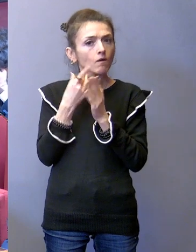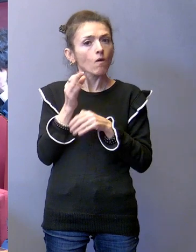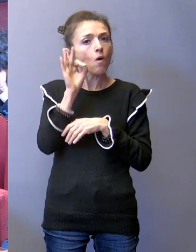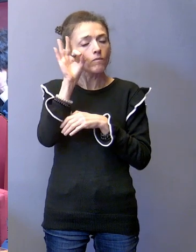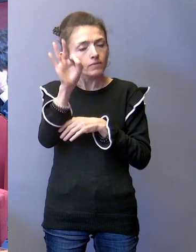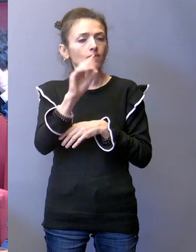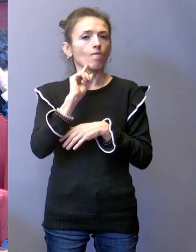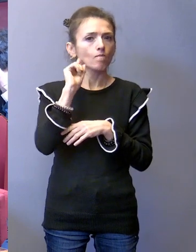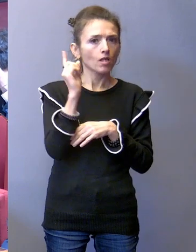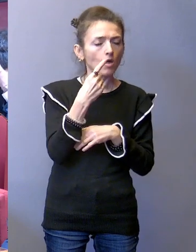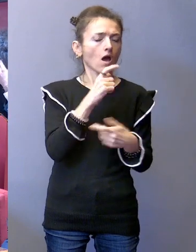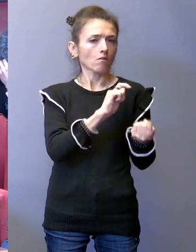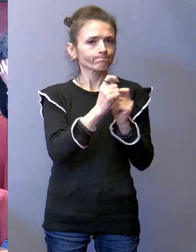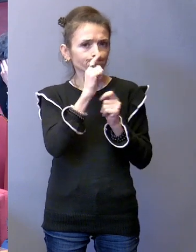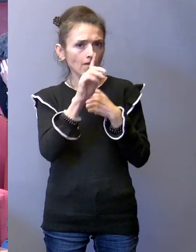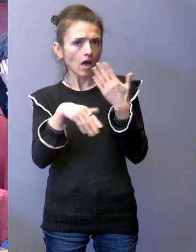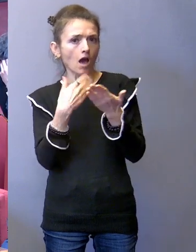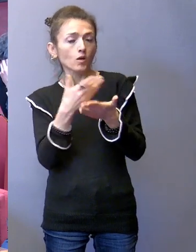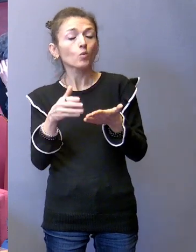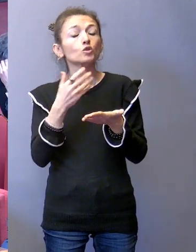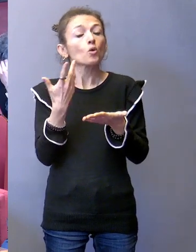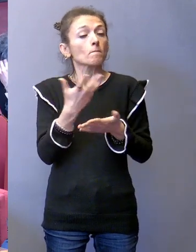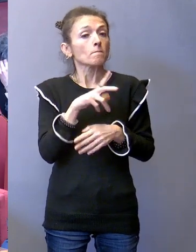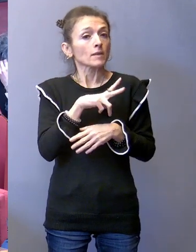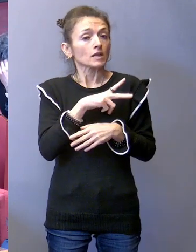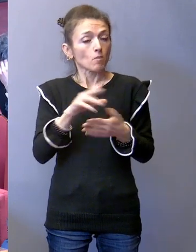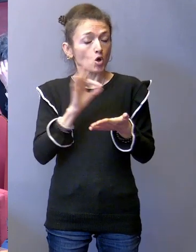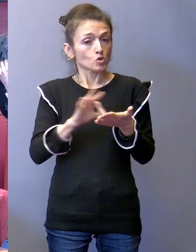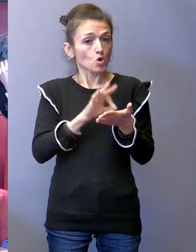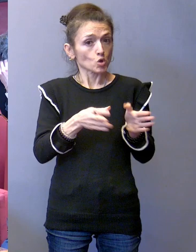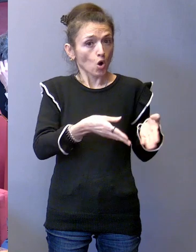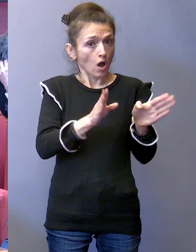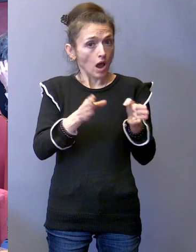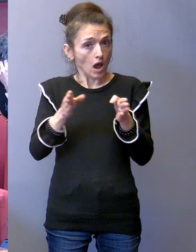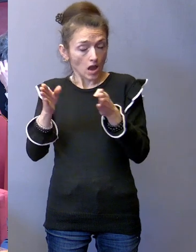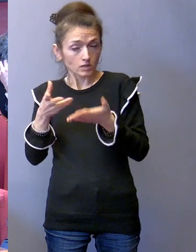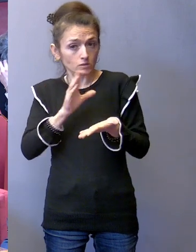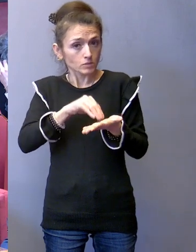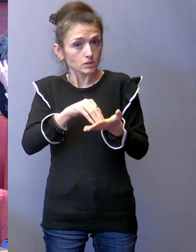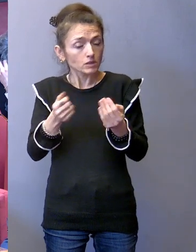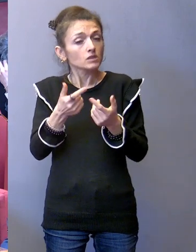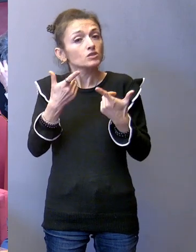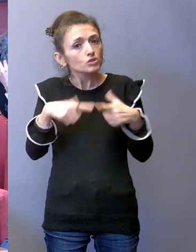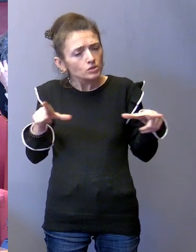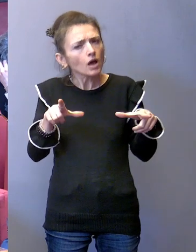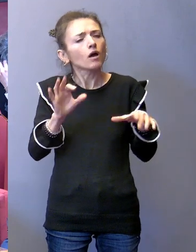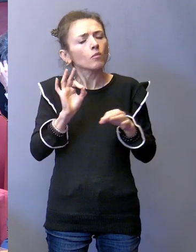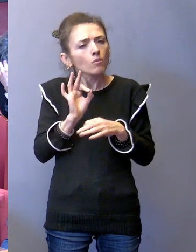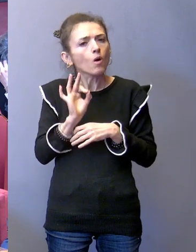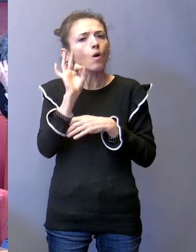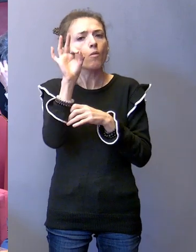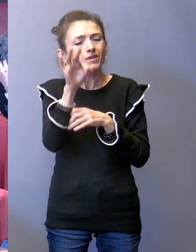migliorare adeguare il più possibile il patrimonio scolastico esistente presente in città soprattutto con riferimento alla collocazione